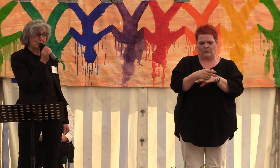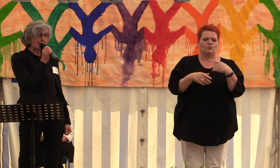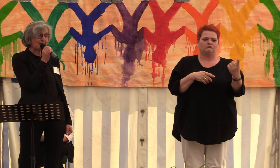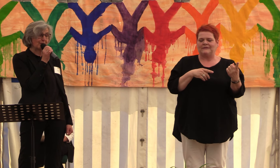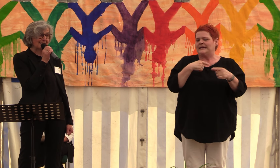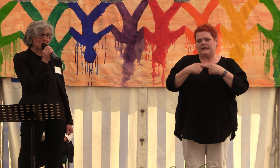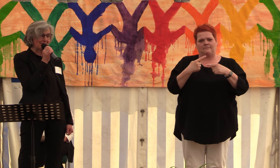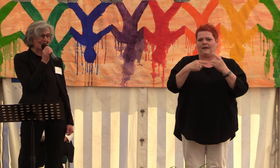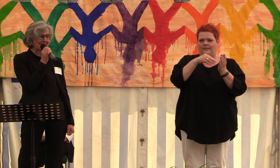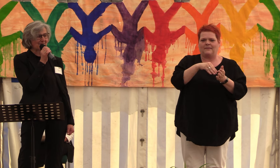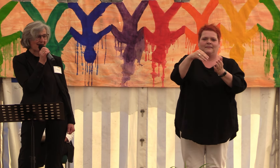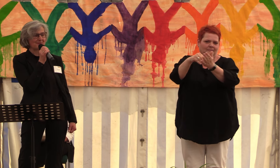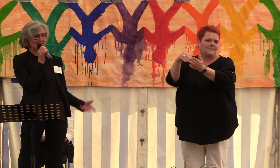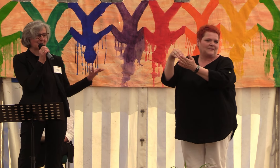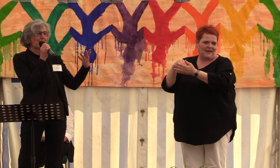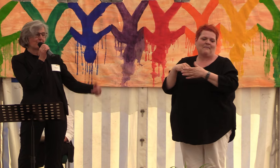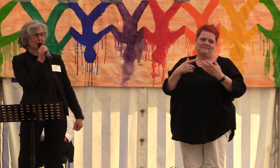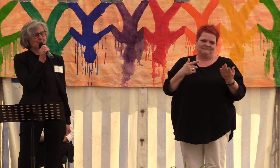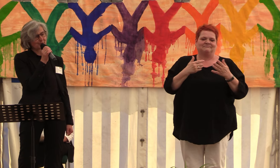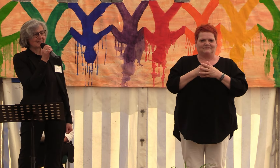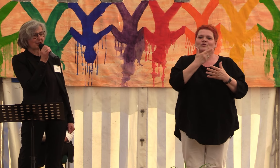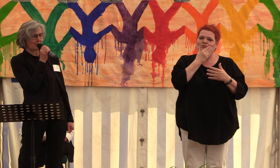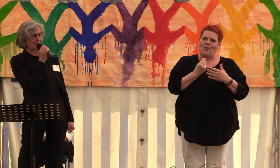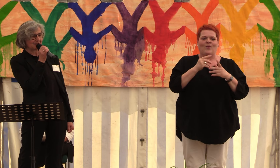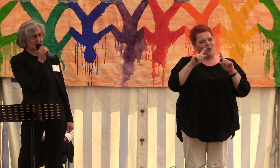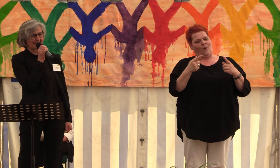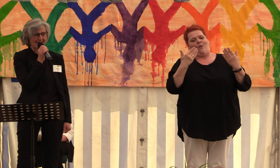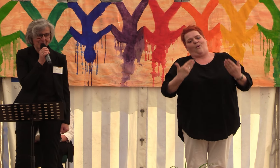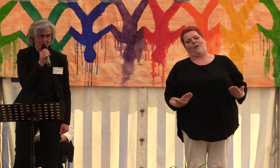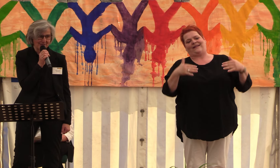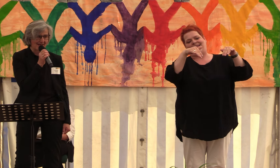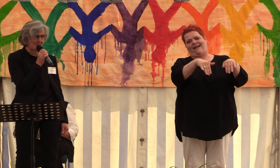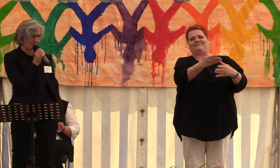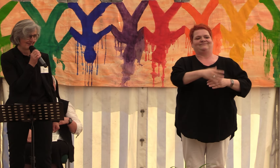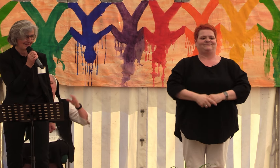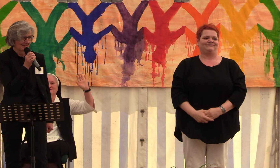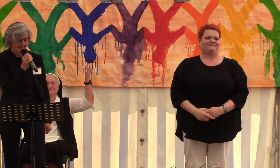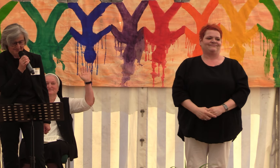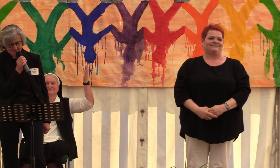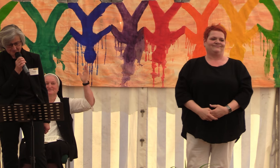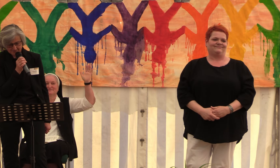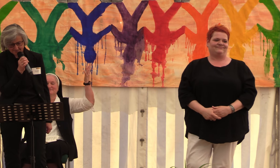jeder Veranstaltung in der Zwischenzeit immer anwesend. Und es ist schön, dass Sie auch heute den Weg hierher gefunden haben.